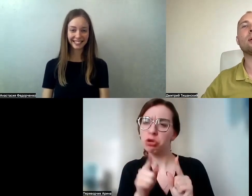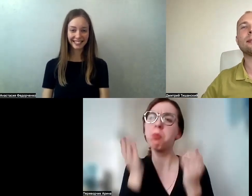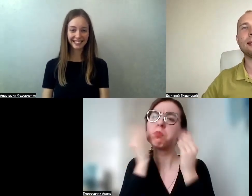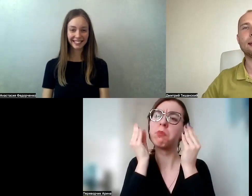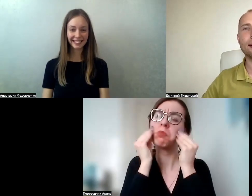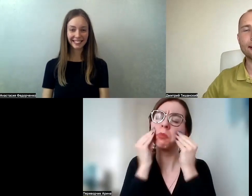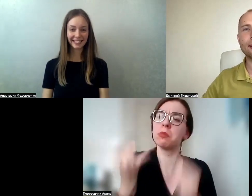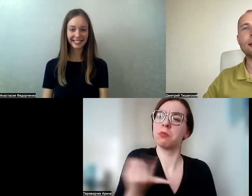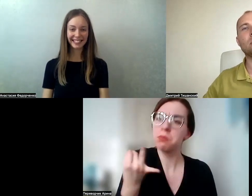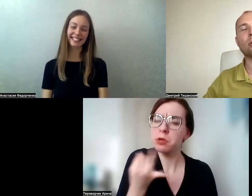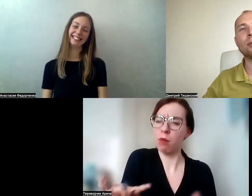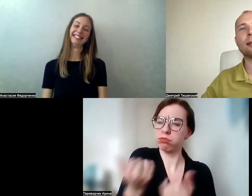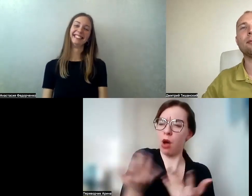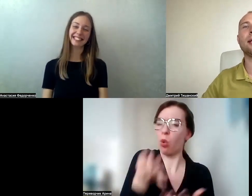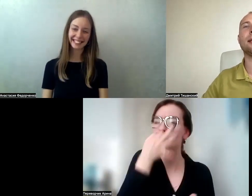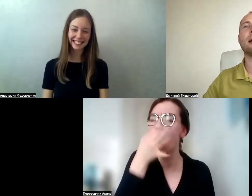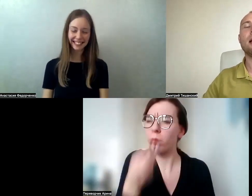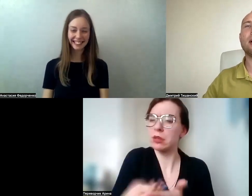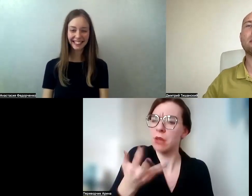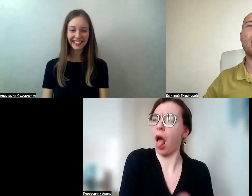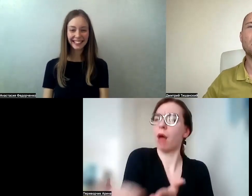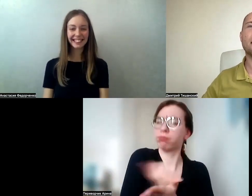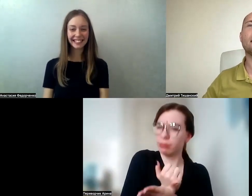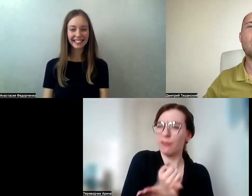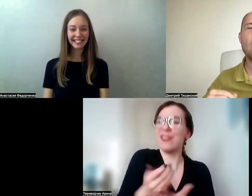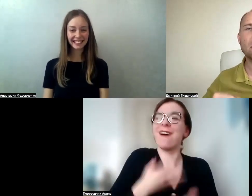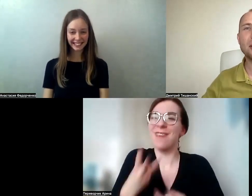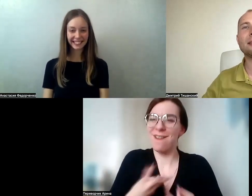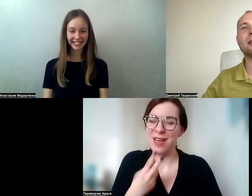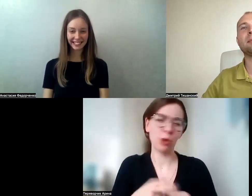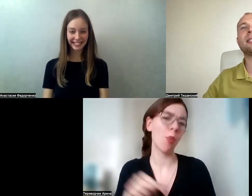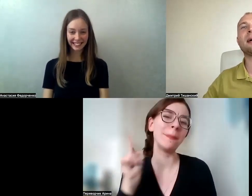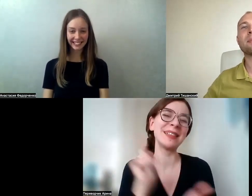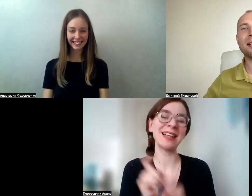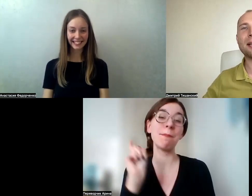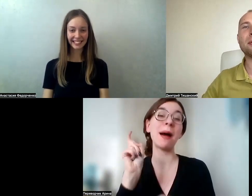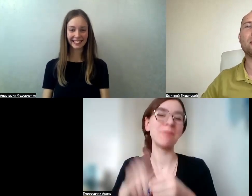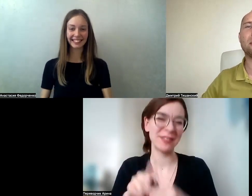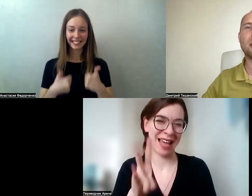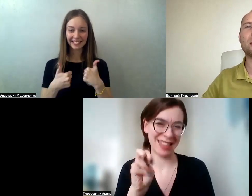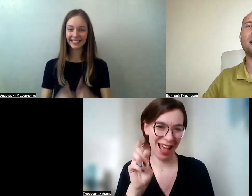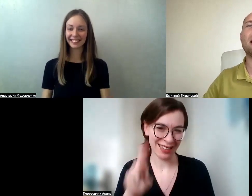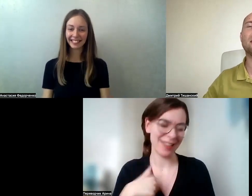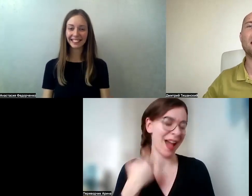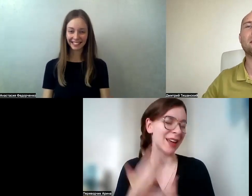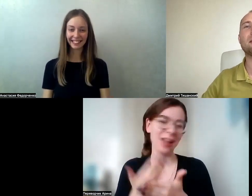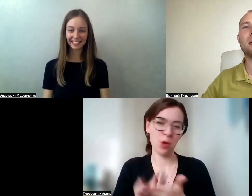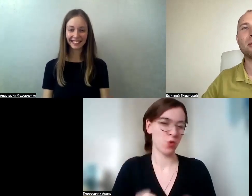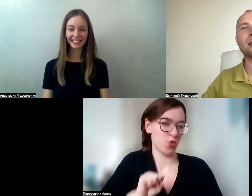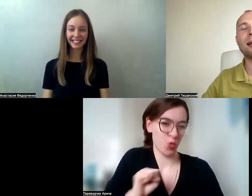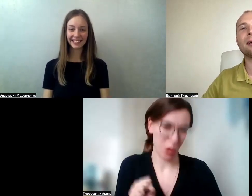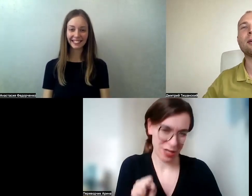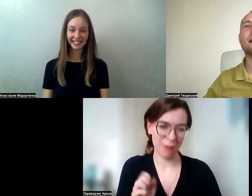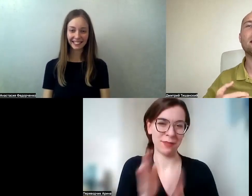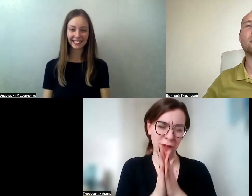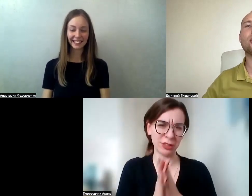беру какой-то ценный контент, беру вдохновение. Поэтому обязательно подписываемся, рекомендуем друзьям, ставим там